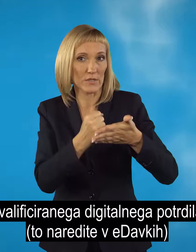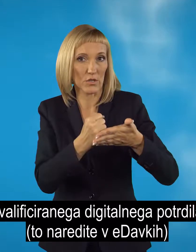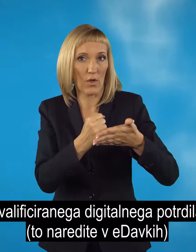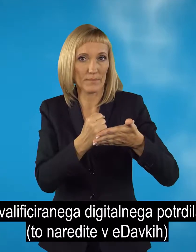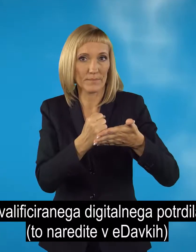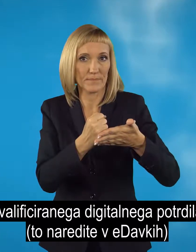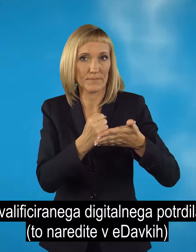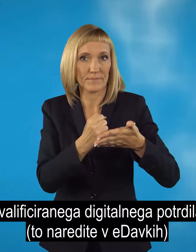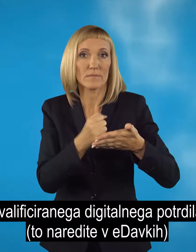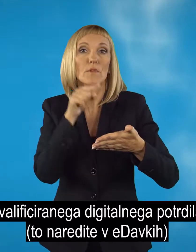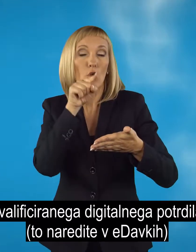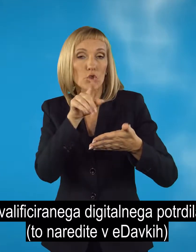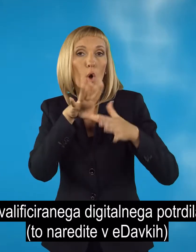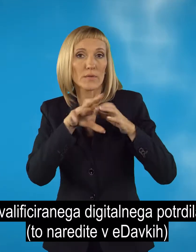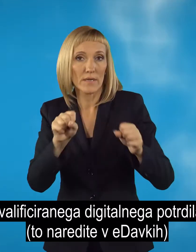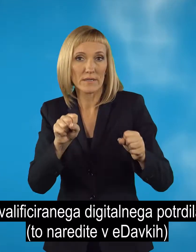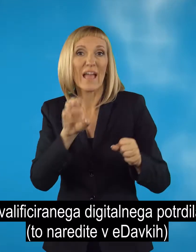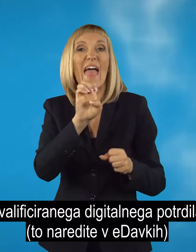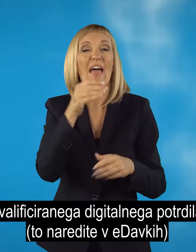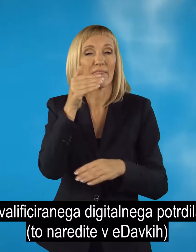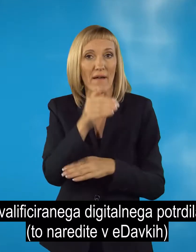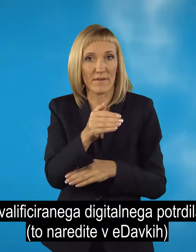potrdila, to naredite v E-davkih,